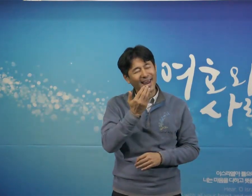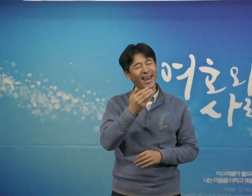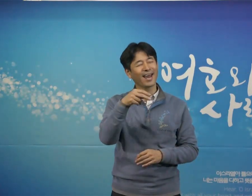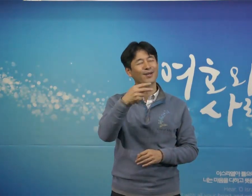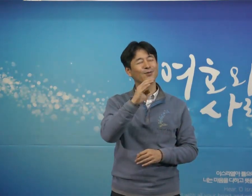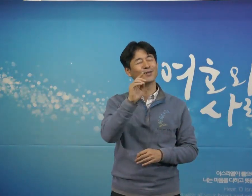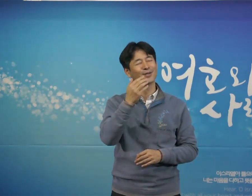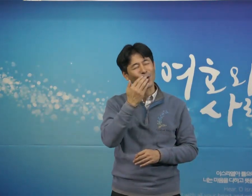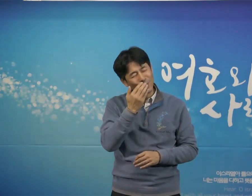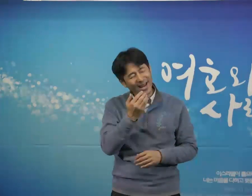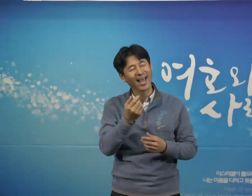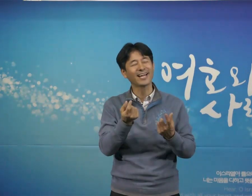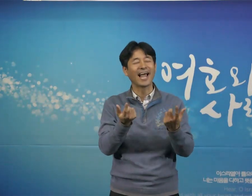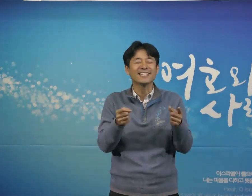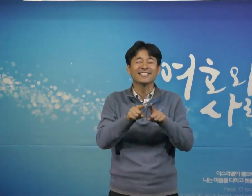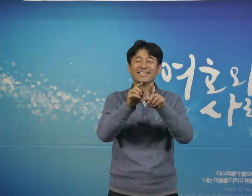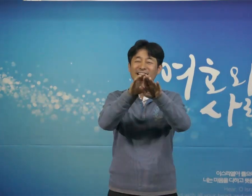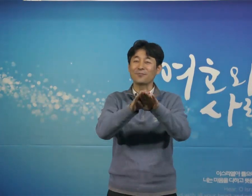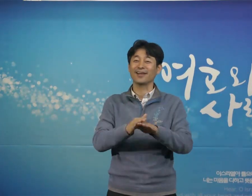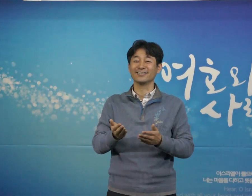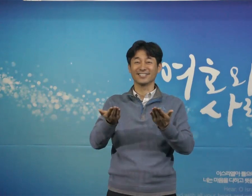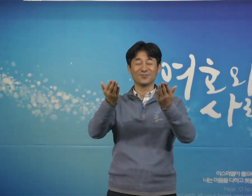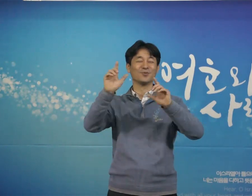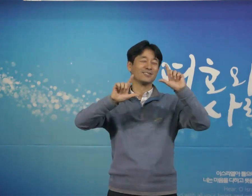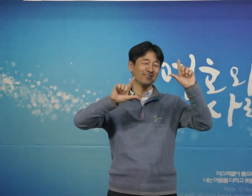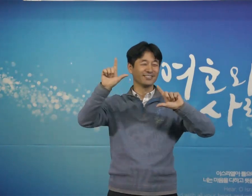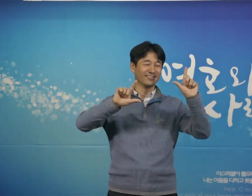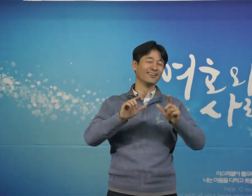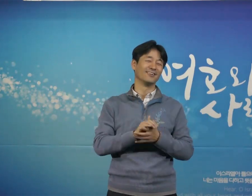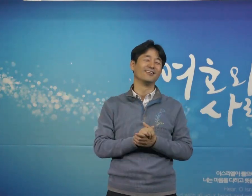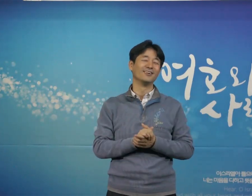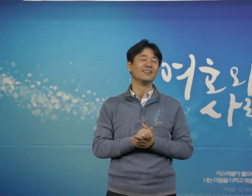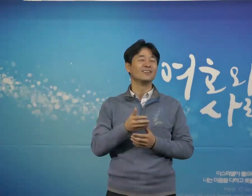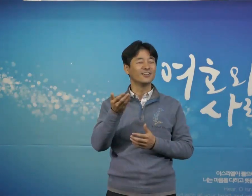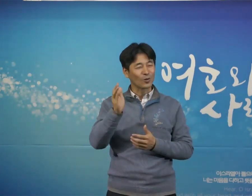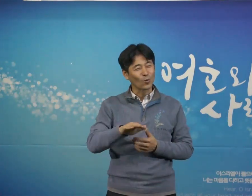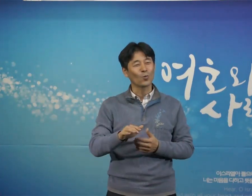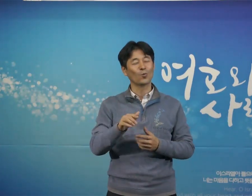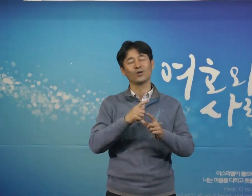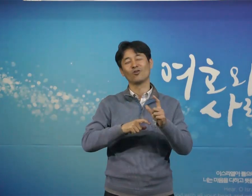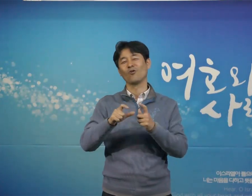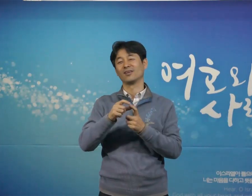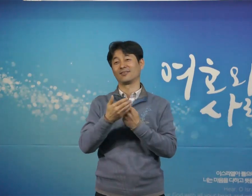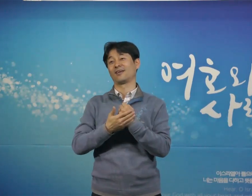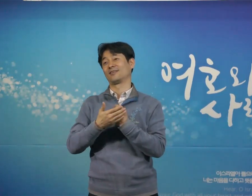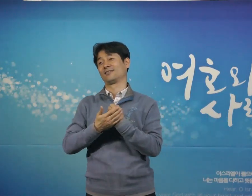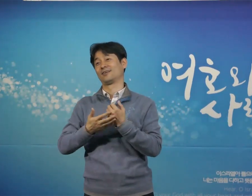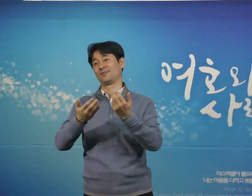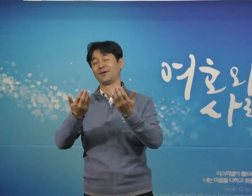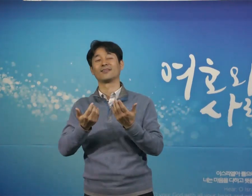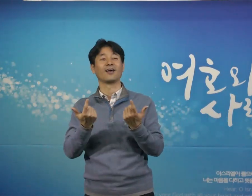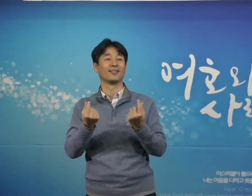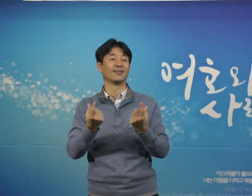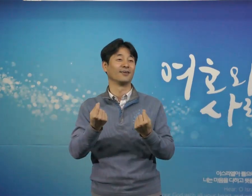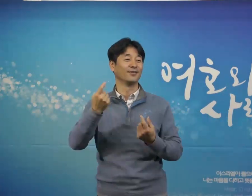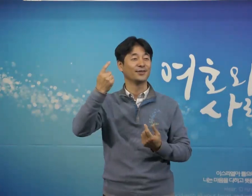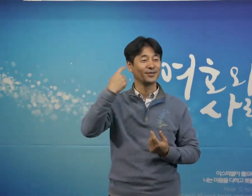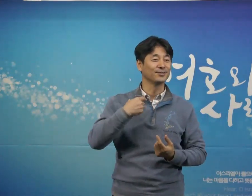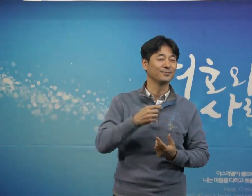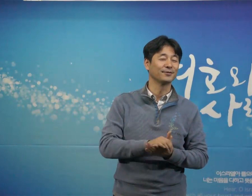지금까지 소박하게 같이 찬양하고 예배 드리는 모습을 드렸는데 오히려 더 많은